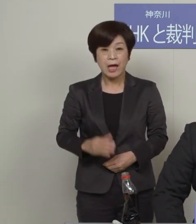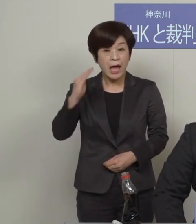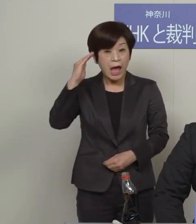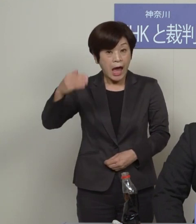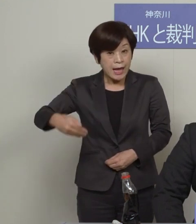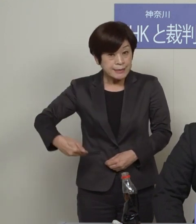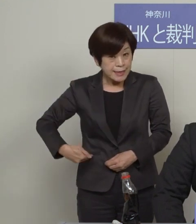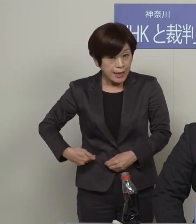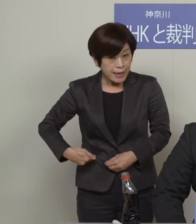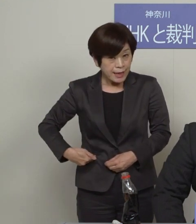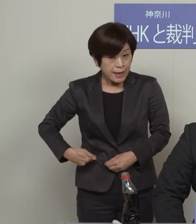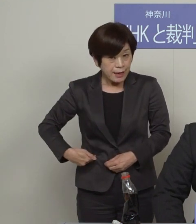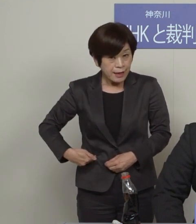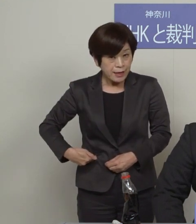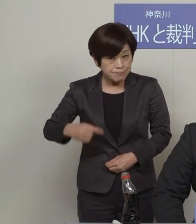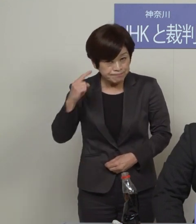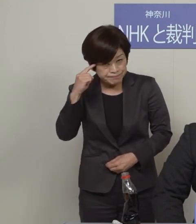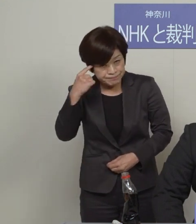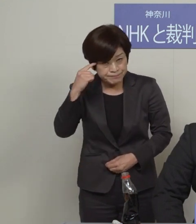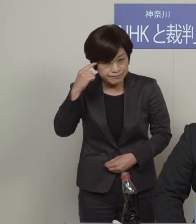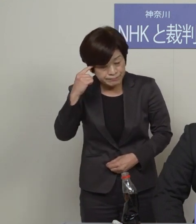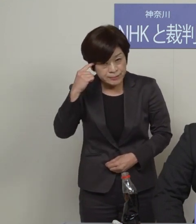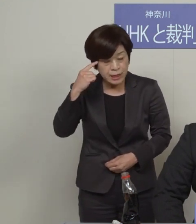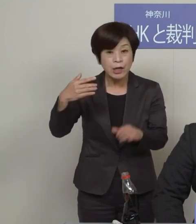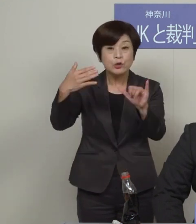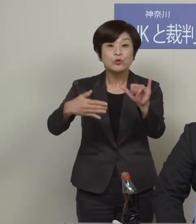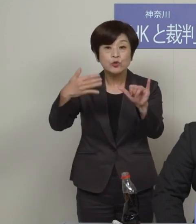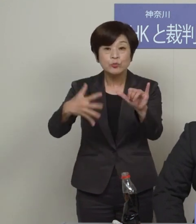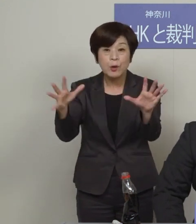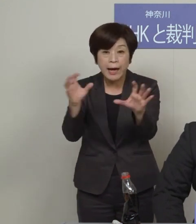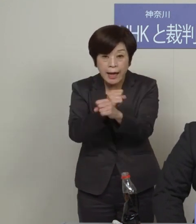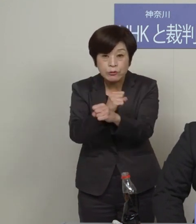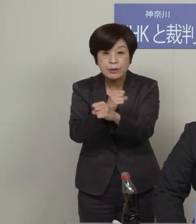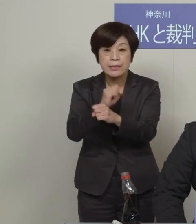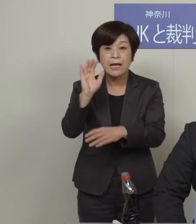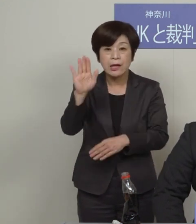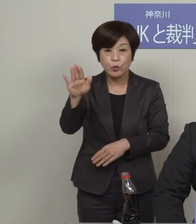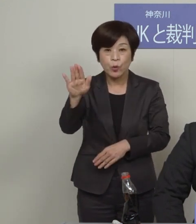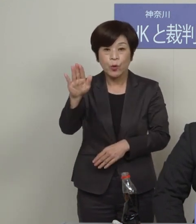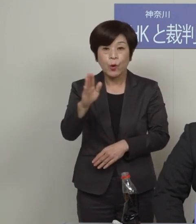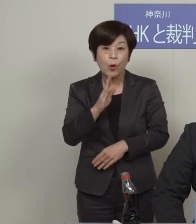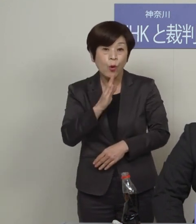反省の一つとして、 YouTube アカウントバンされてから本業